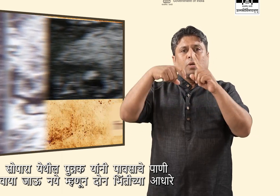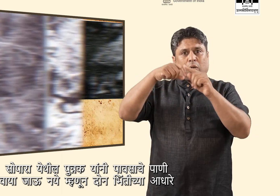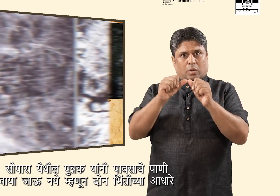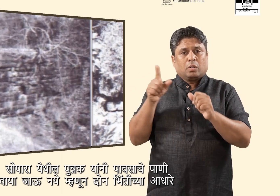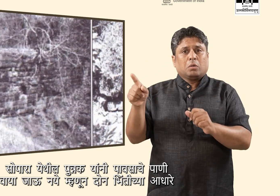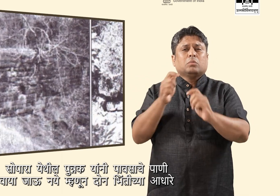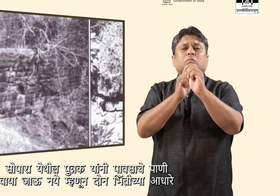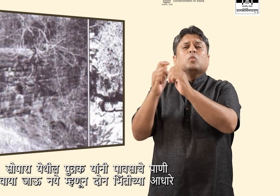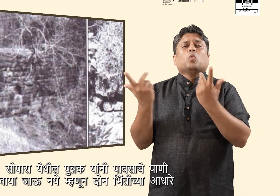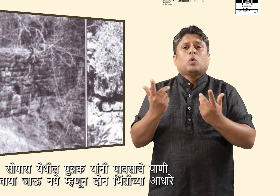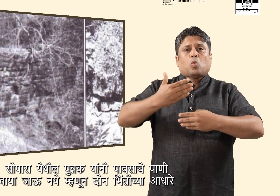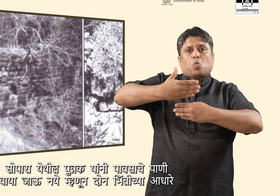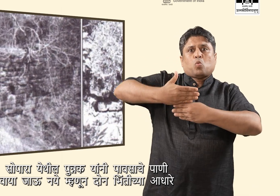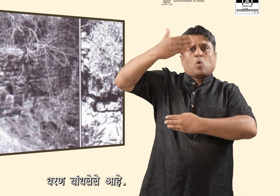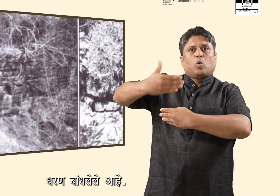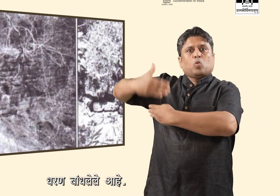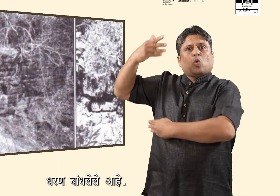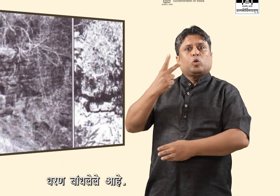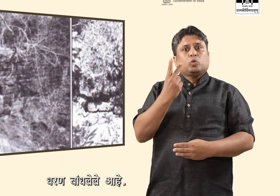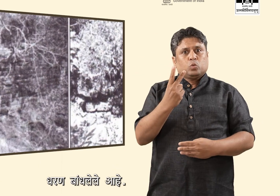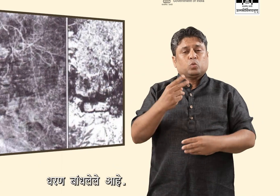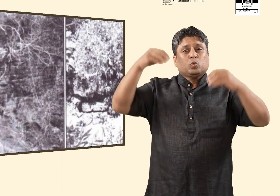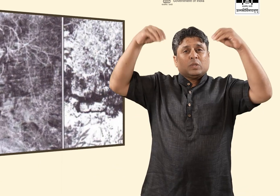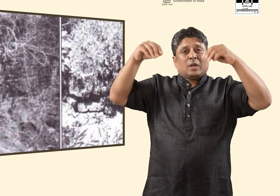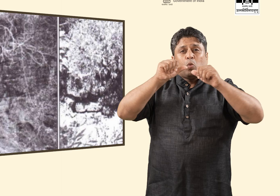म्हणून 2 भिंतीच्या आधारे धरण बांधलेले आहे.